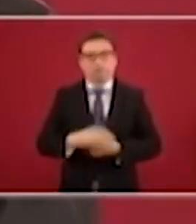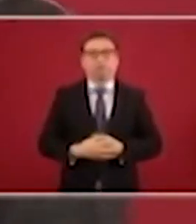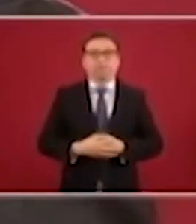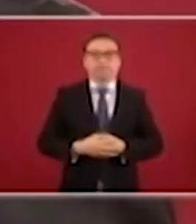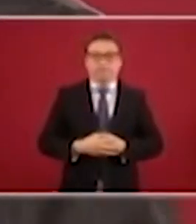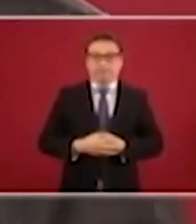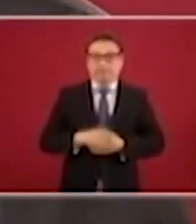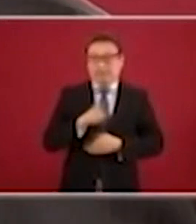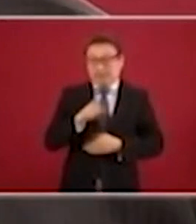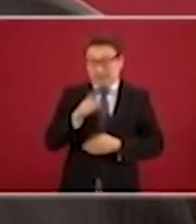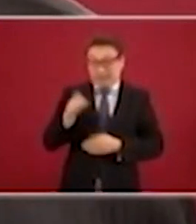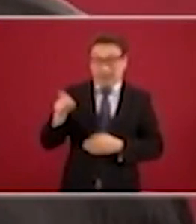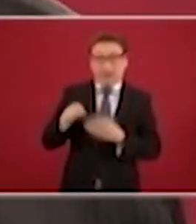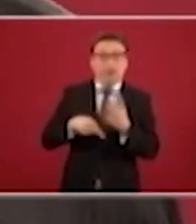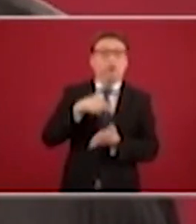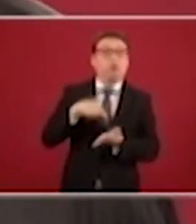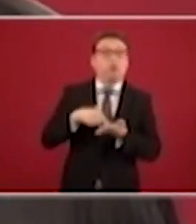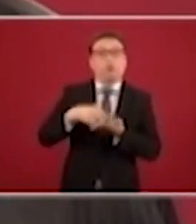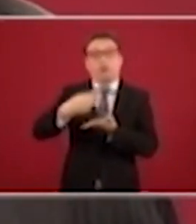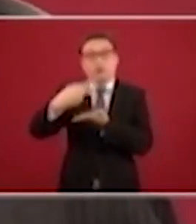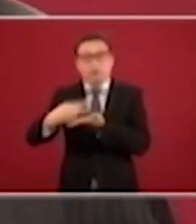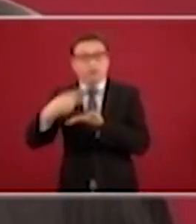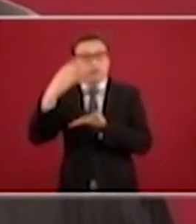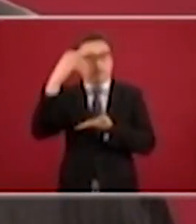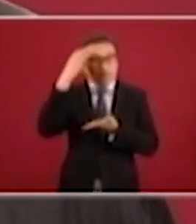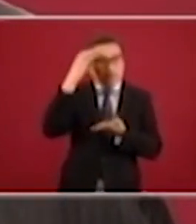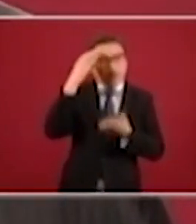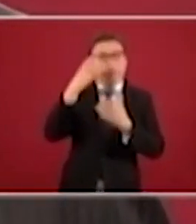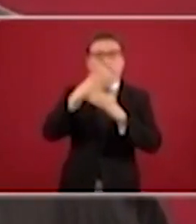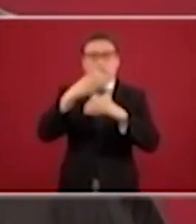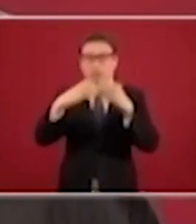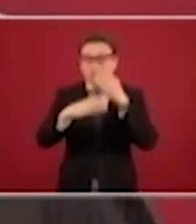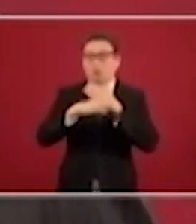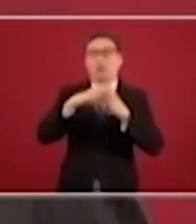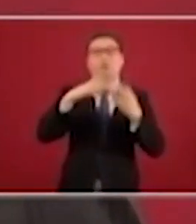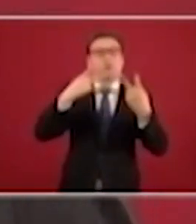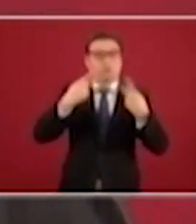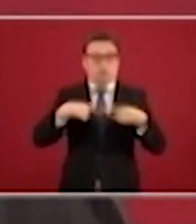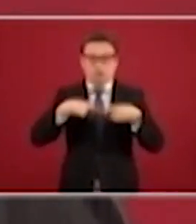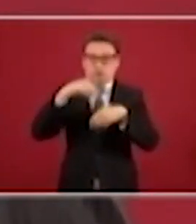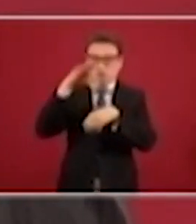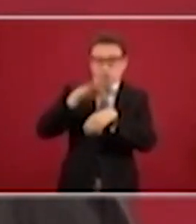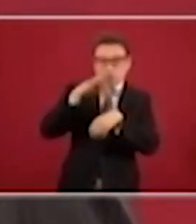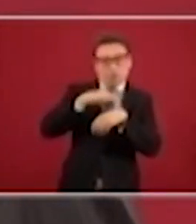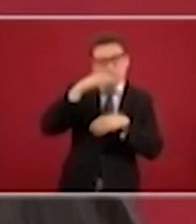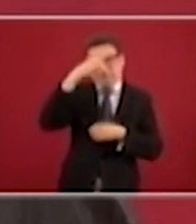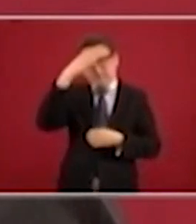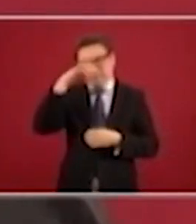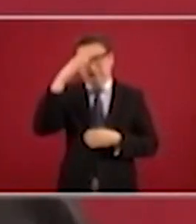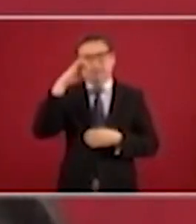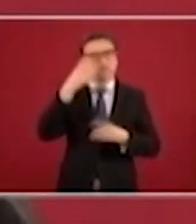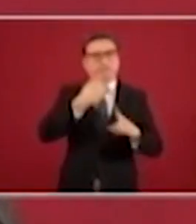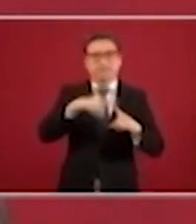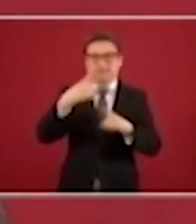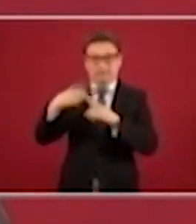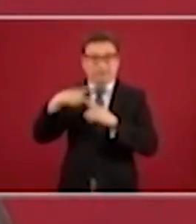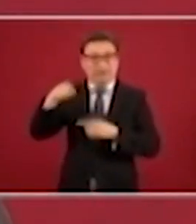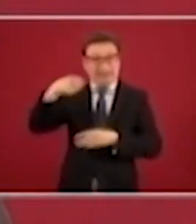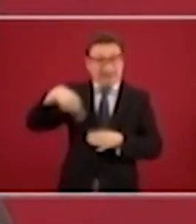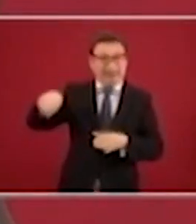Vamos a tener que aprender y acostumbrarnos a que la vida normal